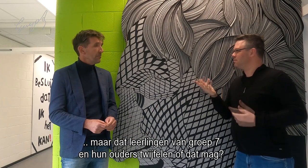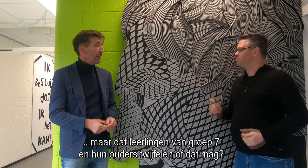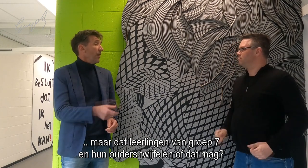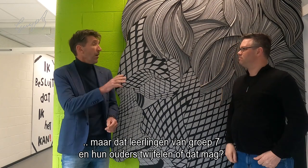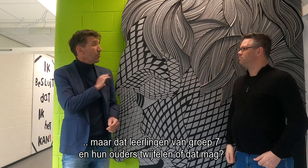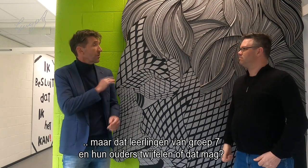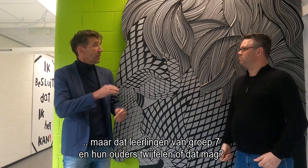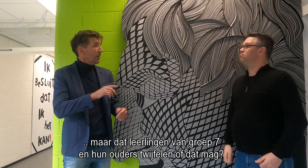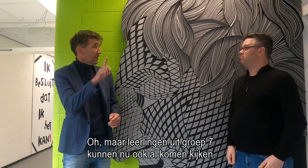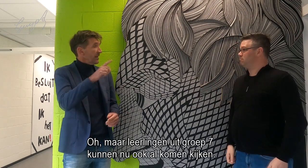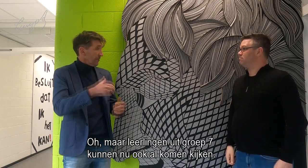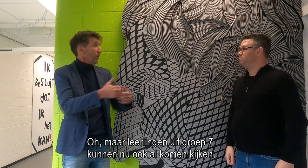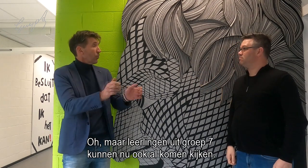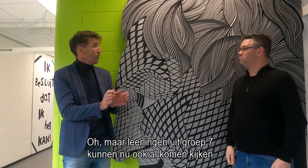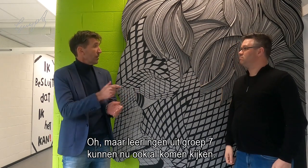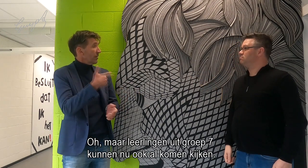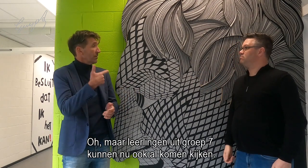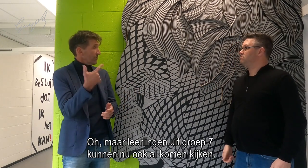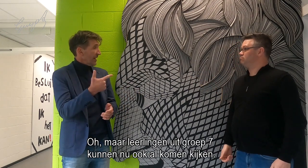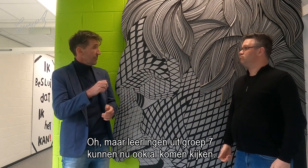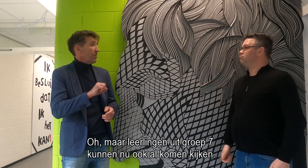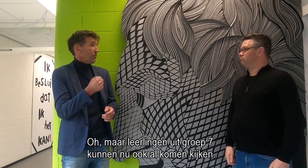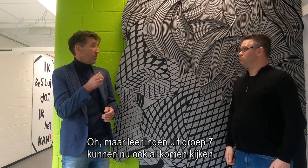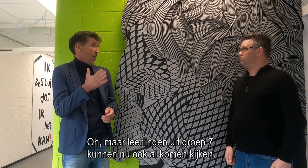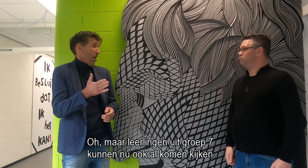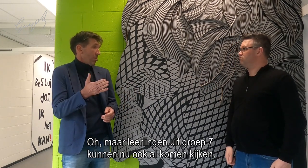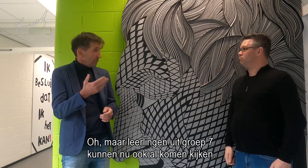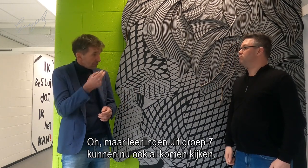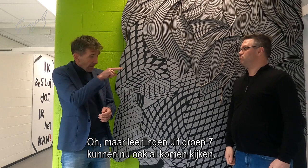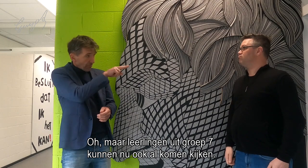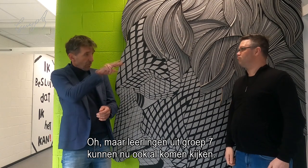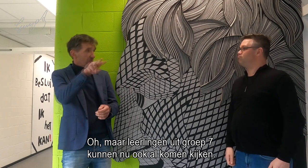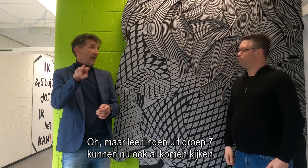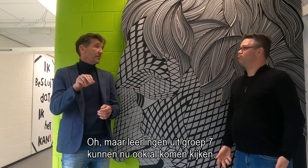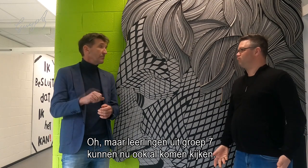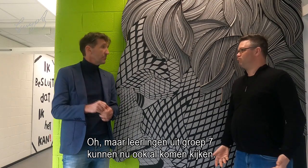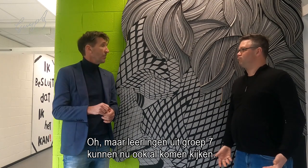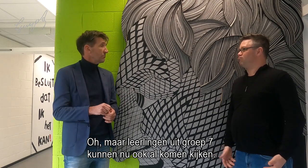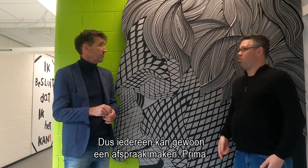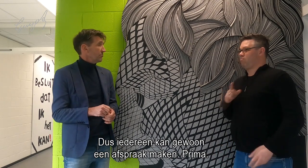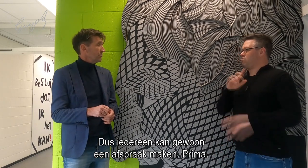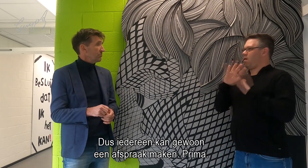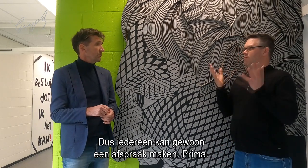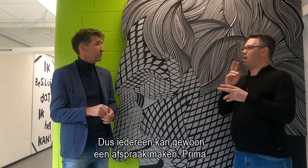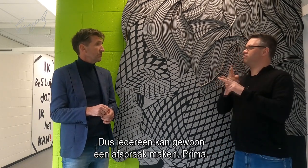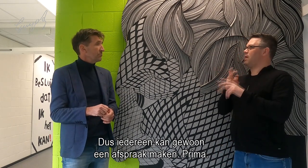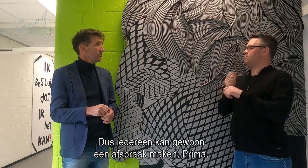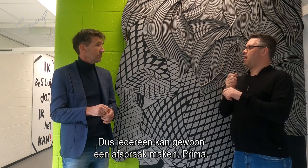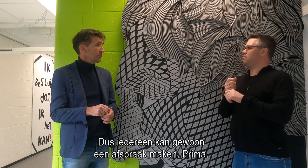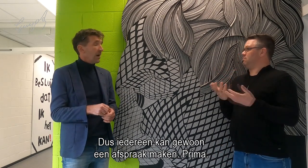mag. Oh, maar leerlingen uit groep 7 kunnen nu ook al komen kijken. Dus iedereen kan gewoon een afspraak